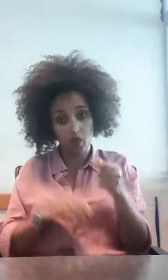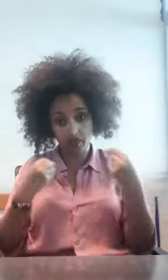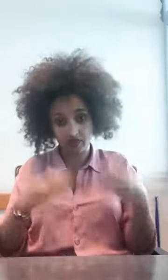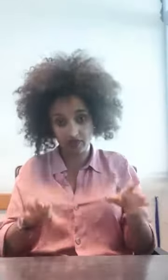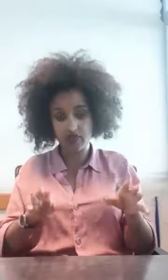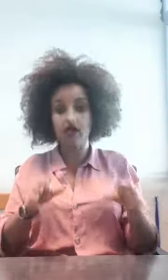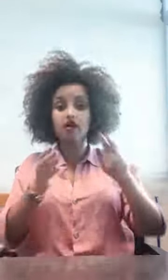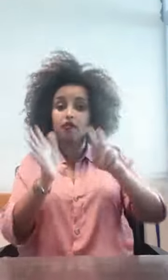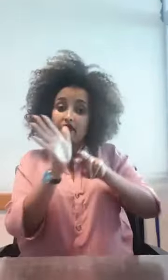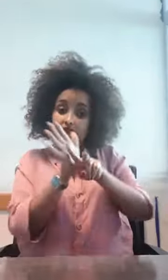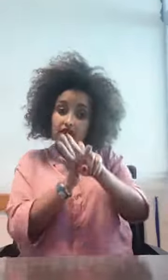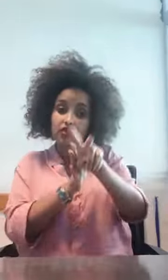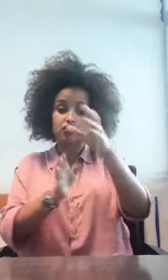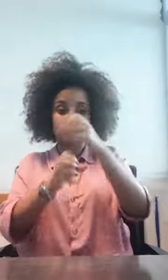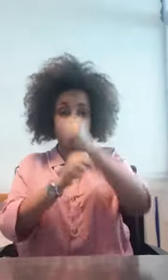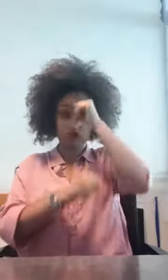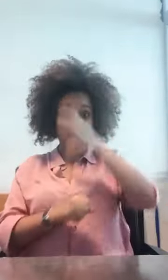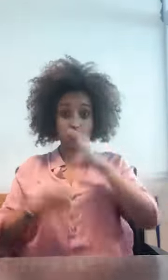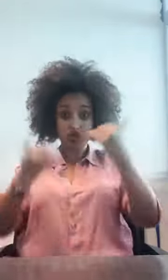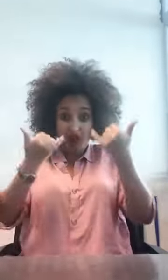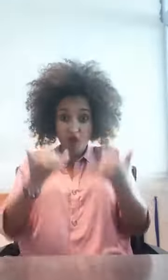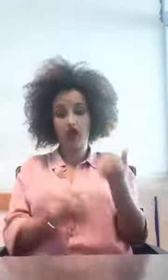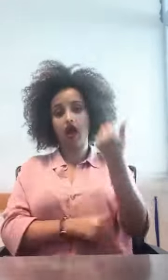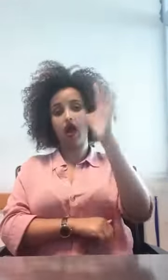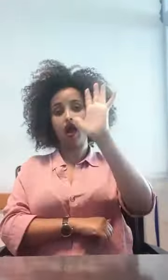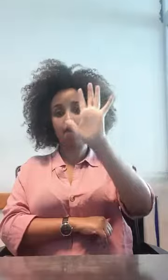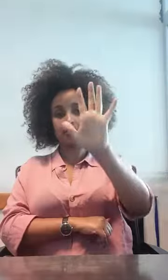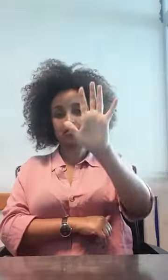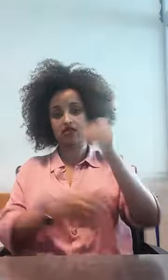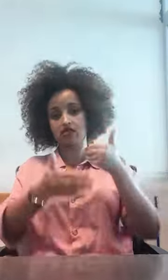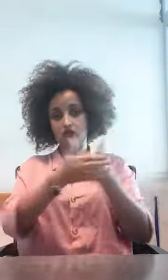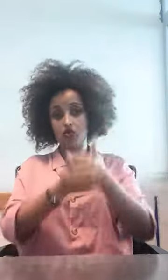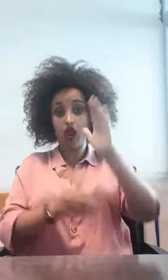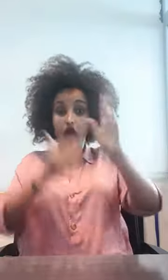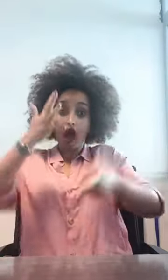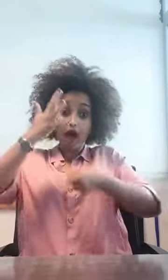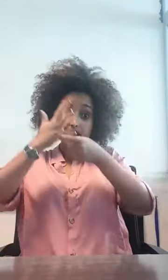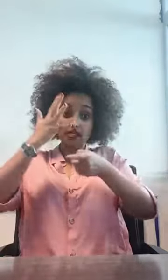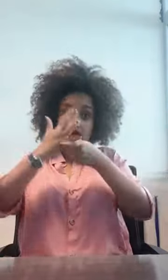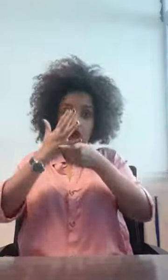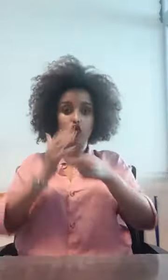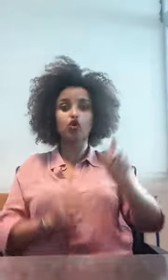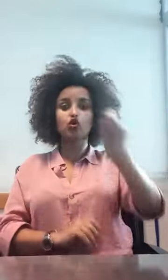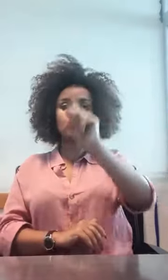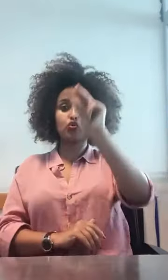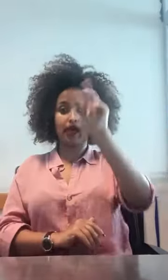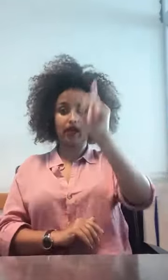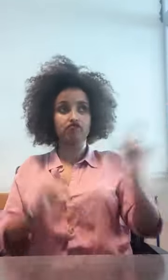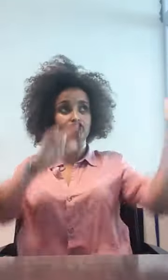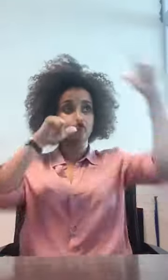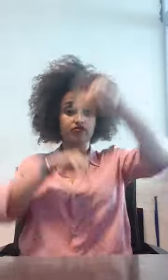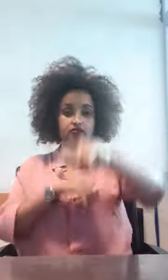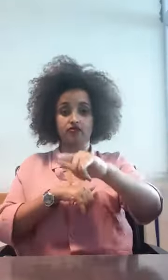በቫይረሱ የተያዙ ሰዎች አሁን ላይ 5 መድረሳቸውን ጠቅሰው 5ኛው ግለሰብ ከዱባይ የመጣ መሆኑን ጠቅሰዋል።